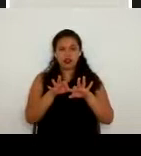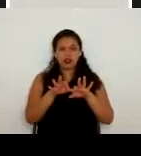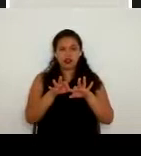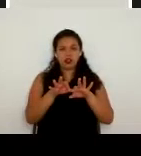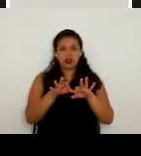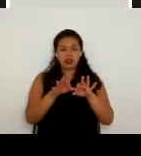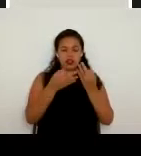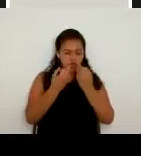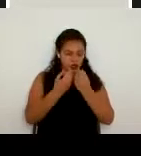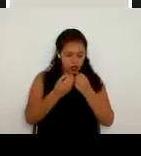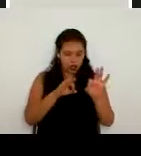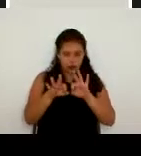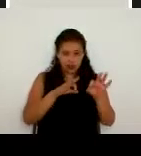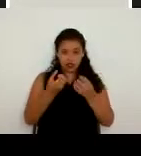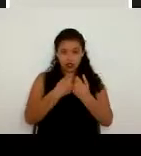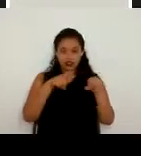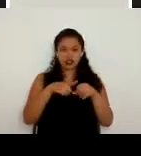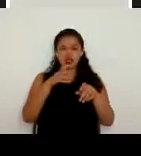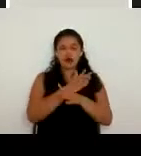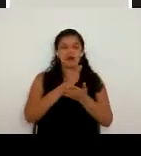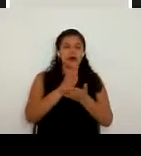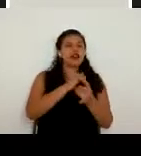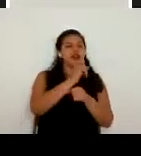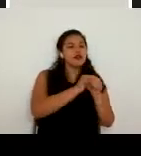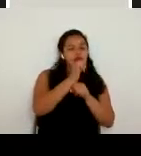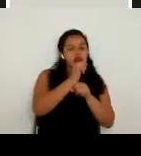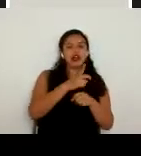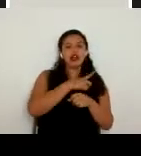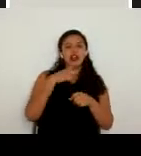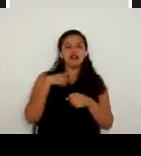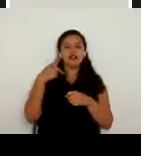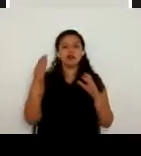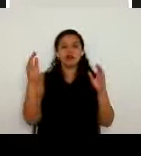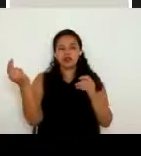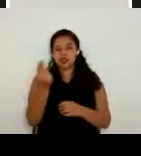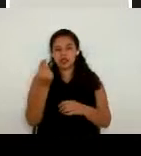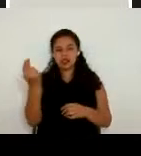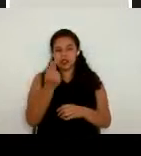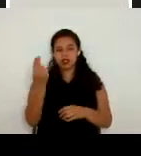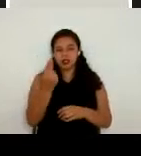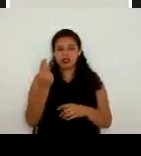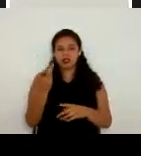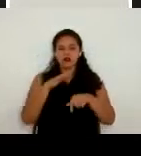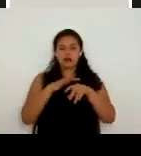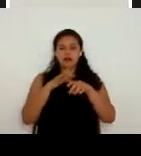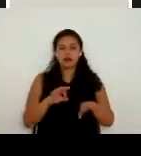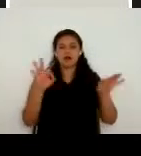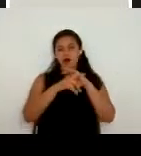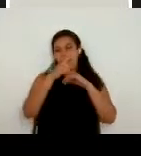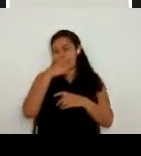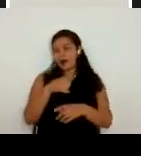orientar y crear conciencia en la familia es decir que es necesario atender las necesidades indispensables para dar continuidad al